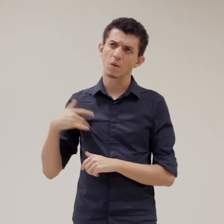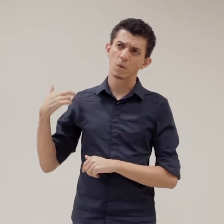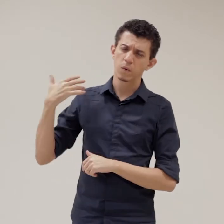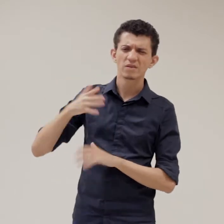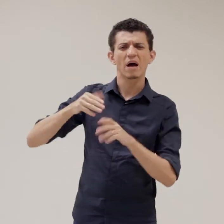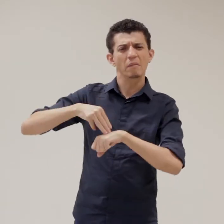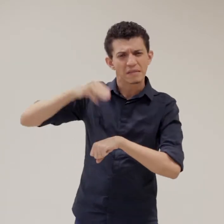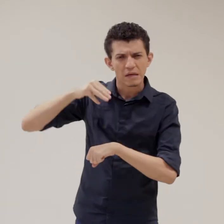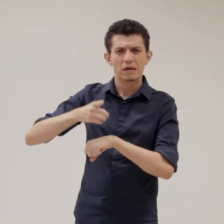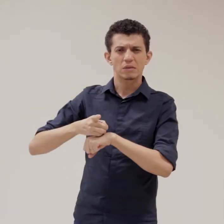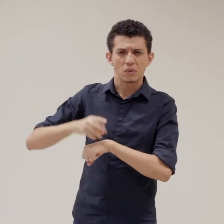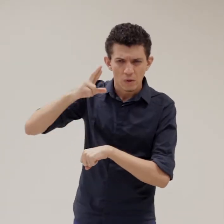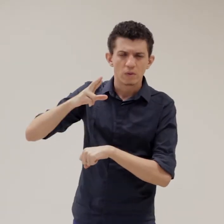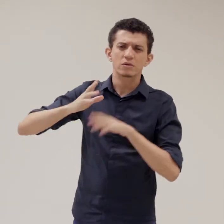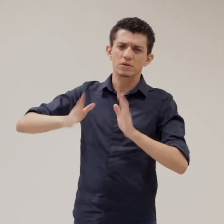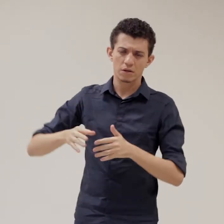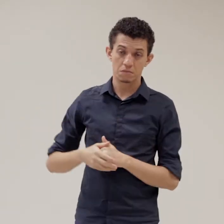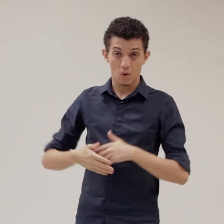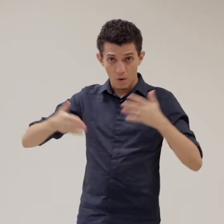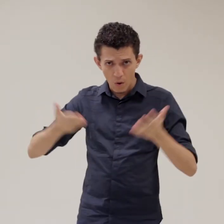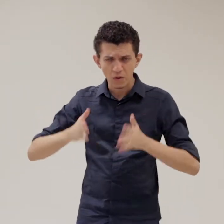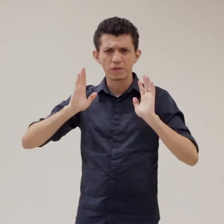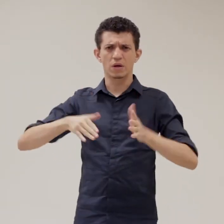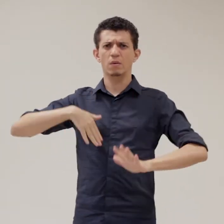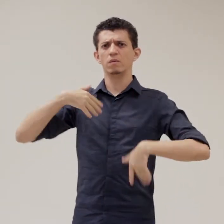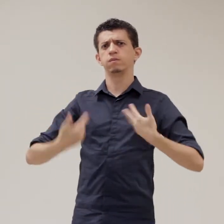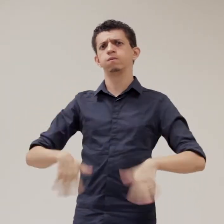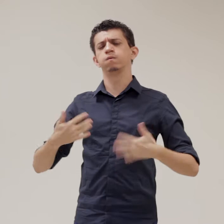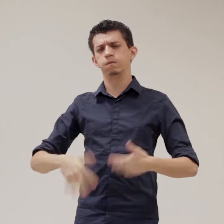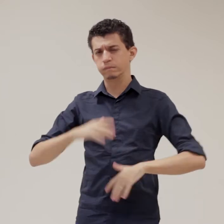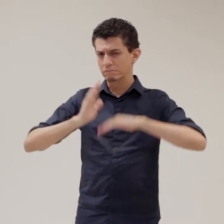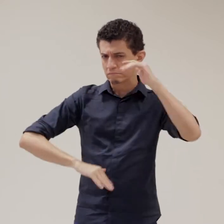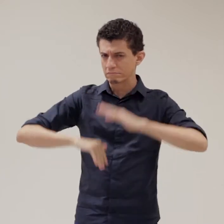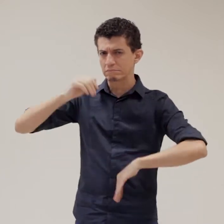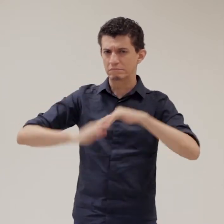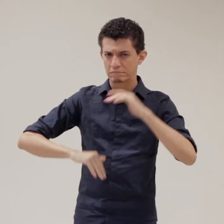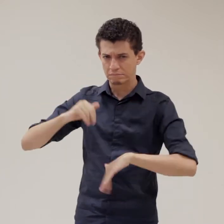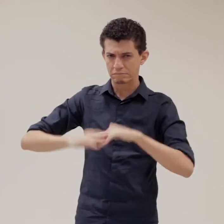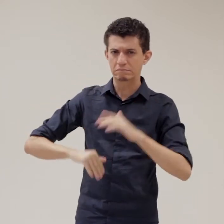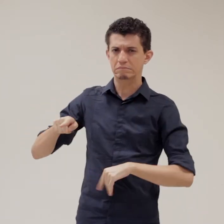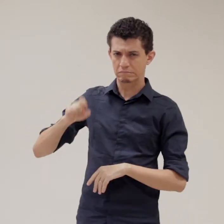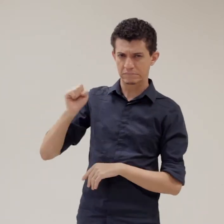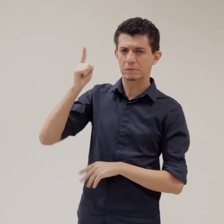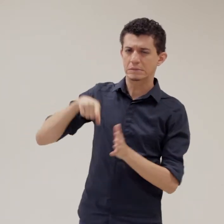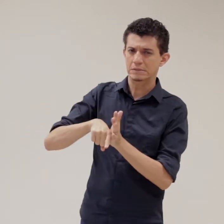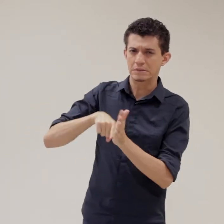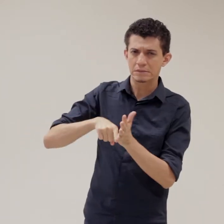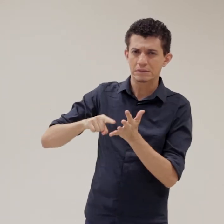professor e pesquisador especializado e é um dos maiores experts do país, atuando, entre outras atividades docentes, na